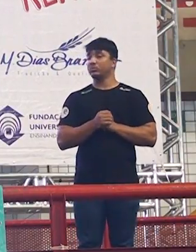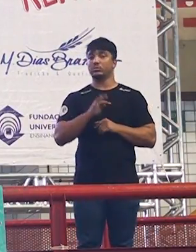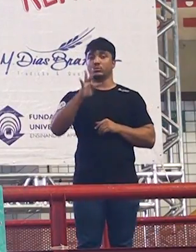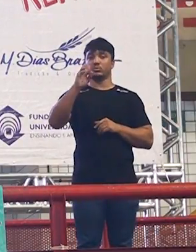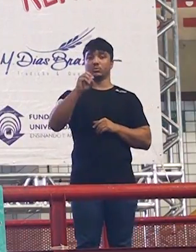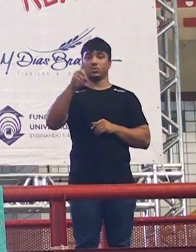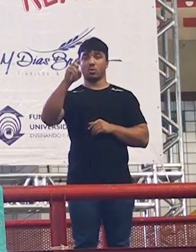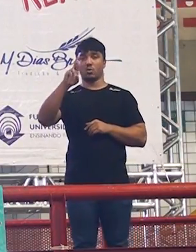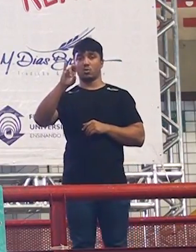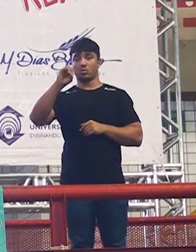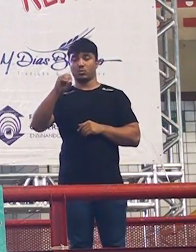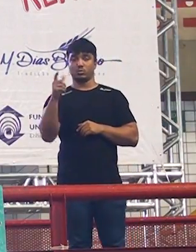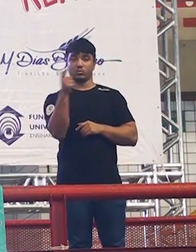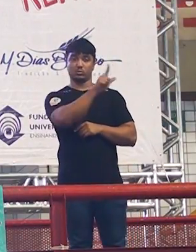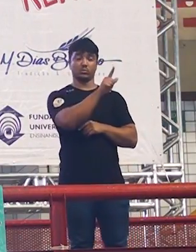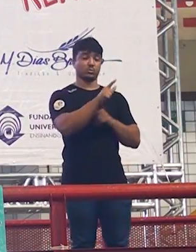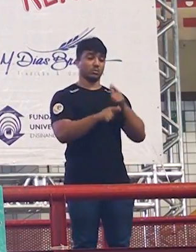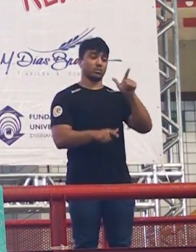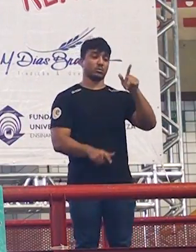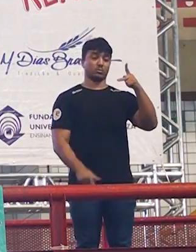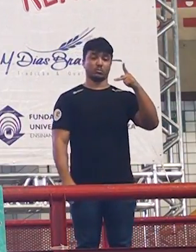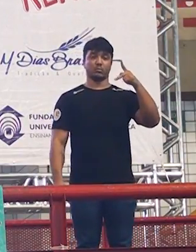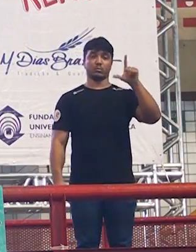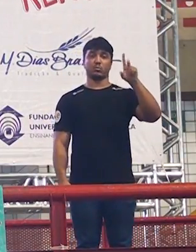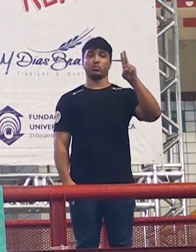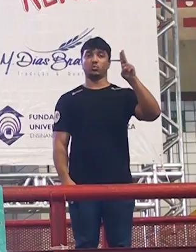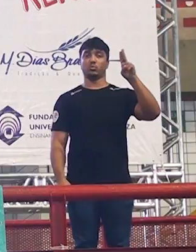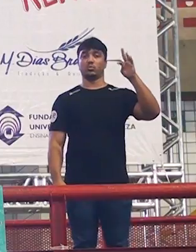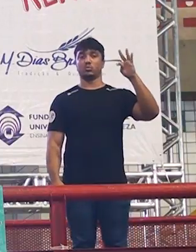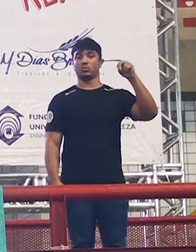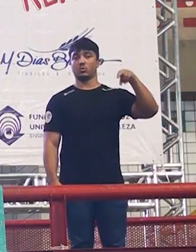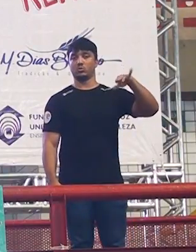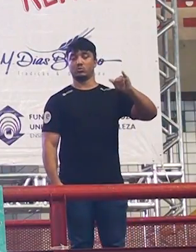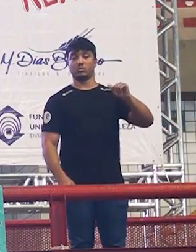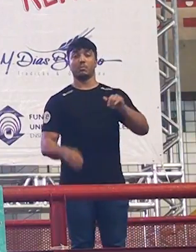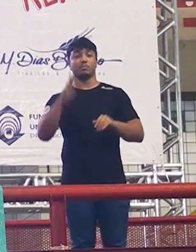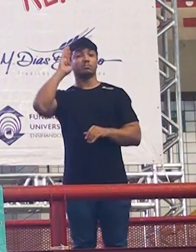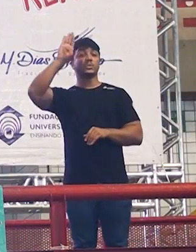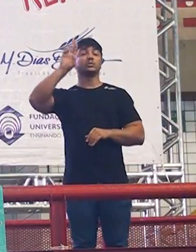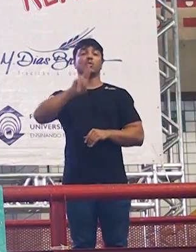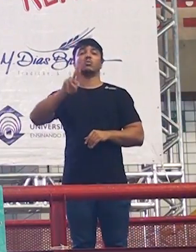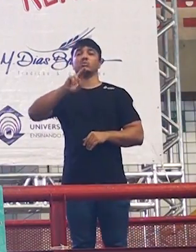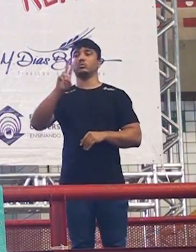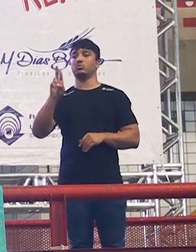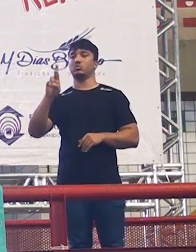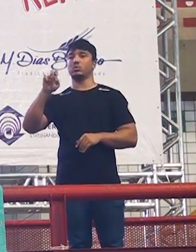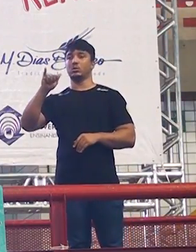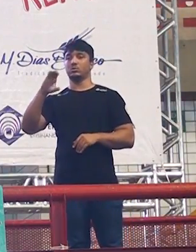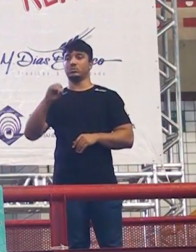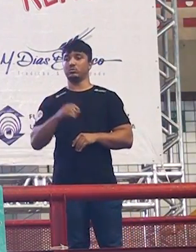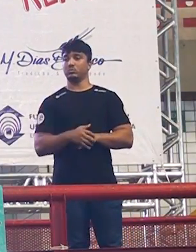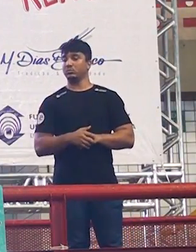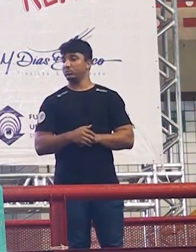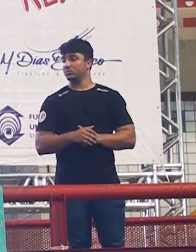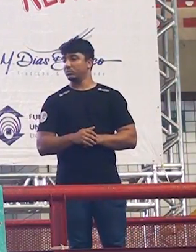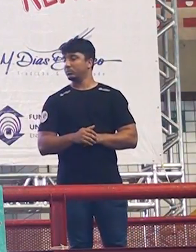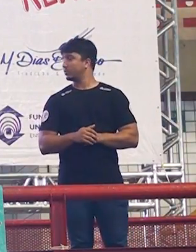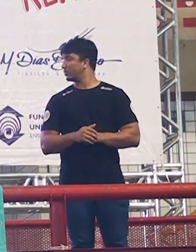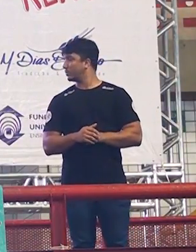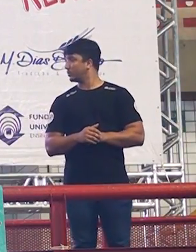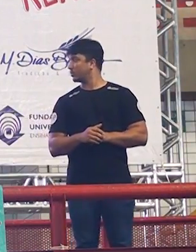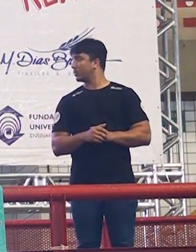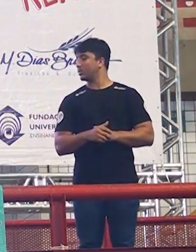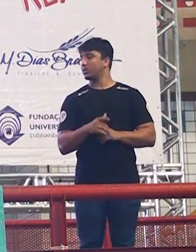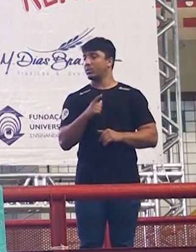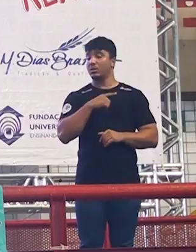elementos mais usados na geração de energia nuclear. O mais usado, repito, é o urânio. Pessoal,